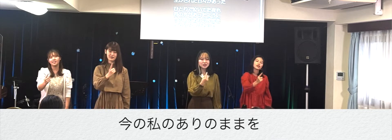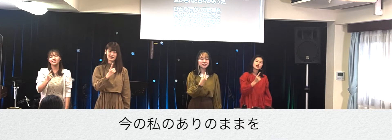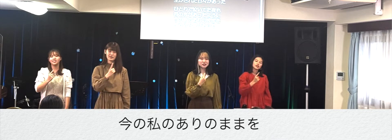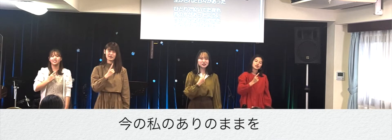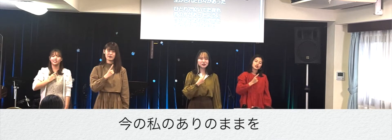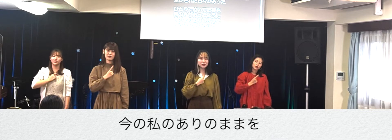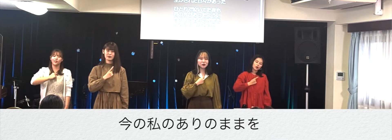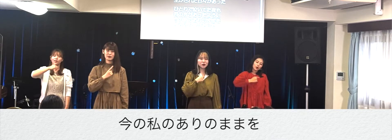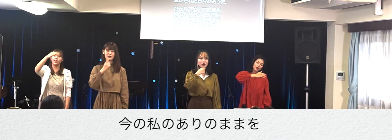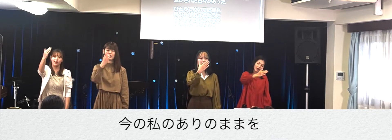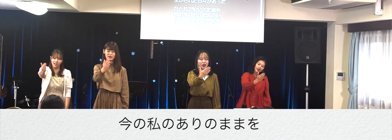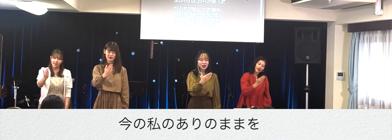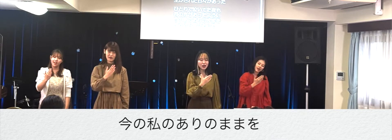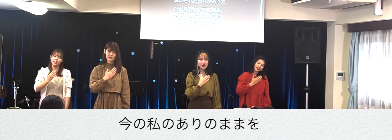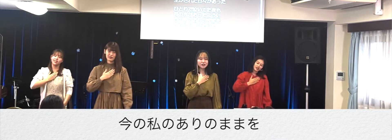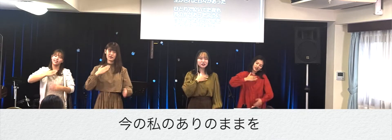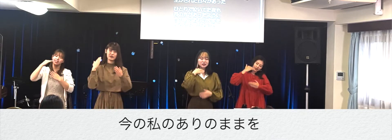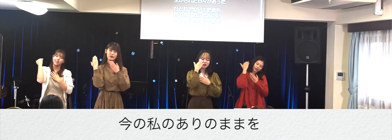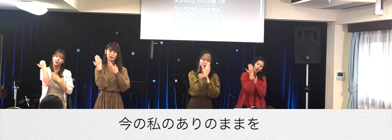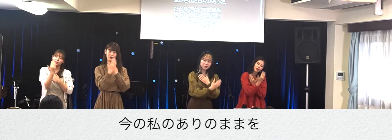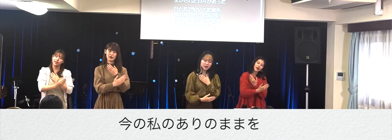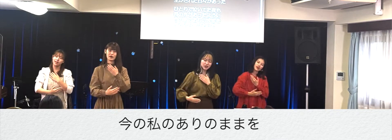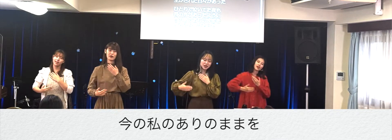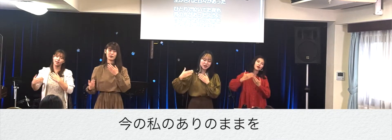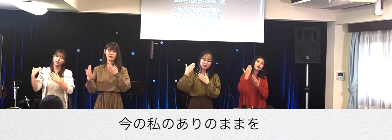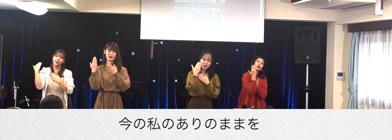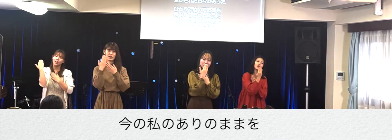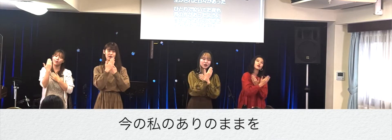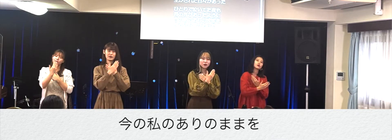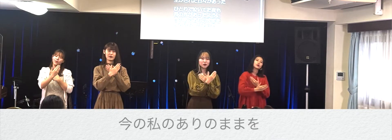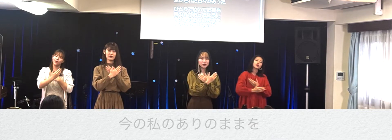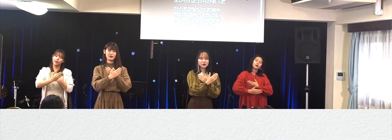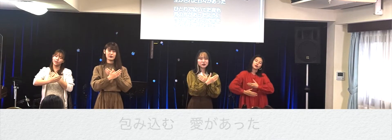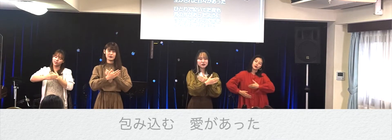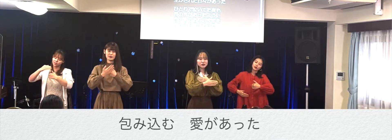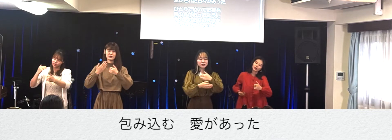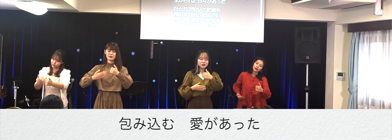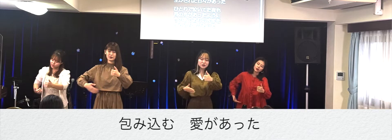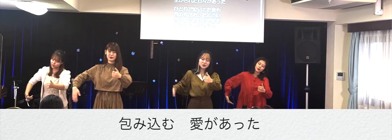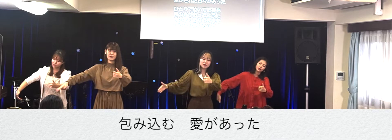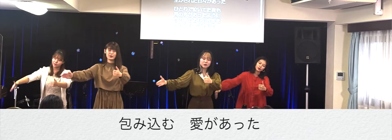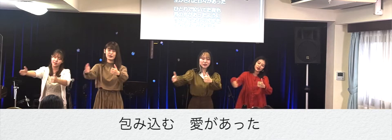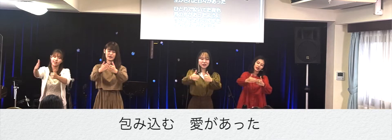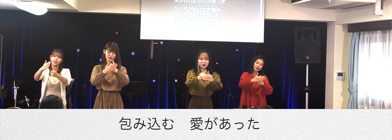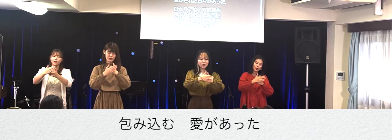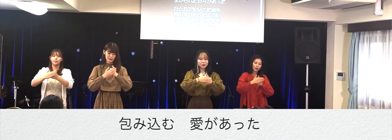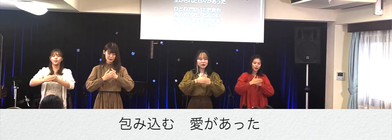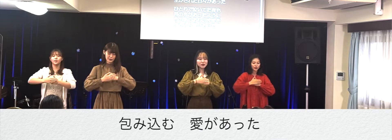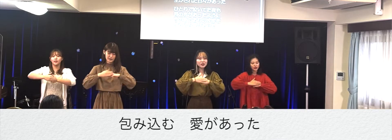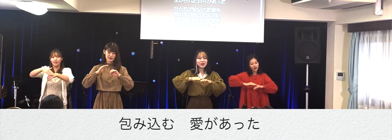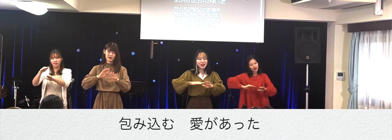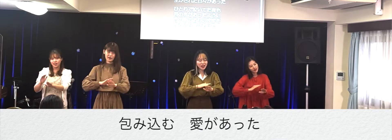私のありのままを包み込む